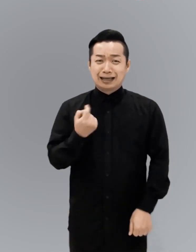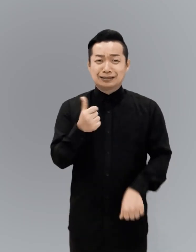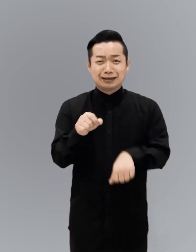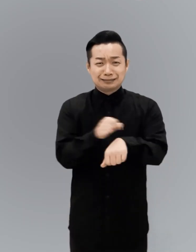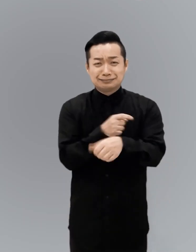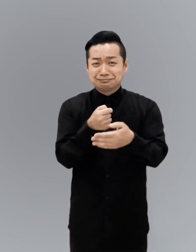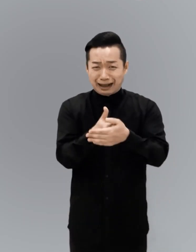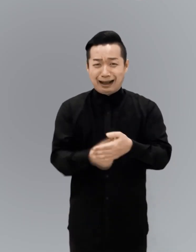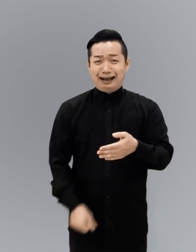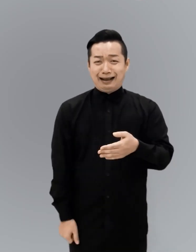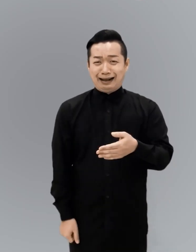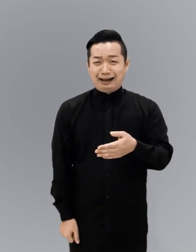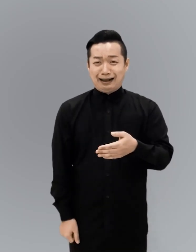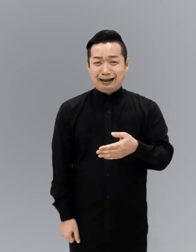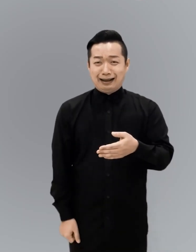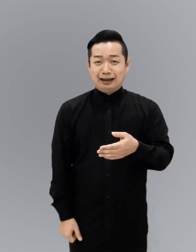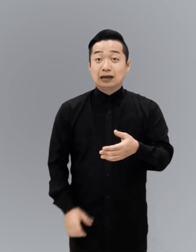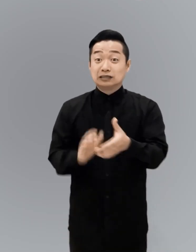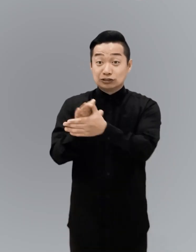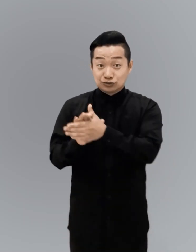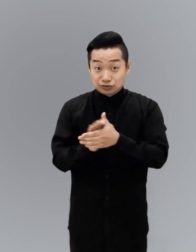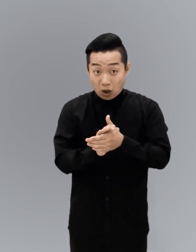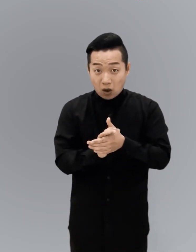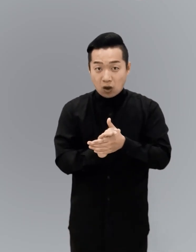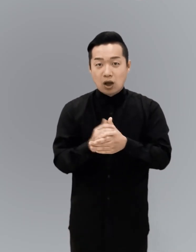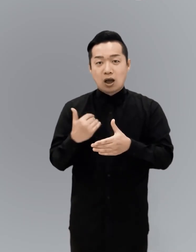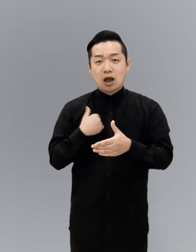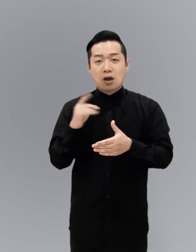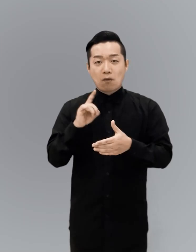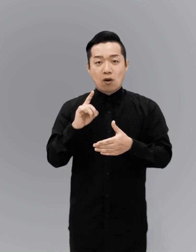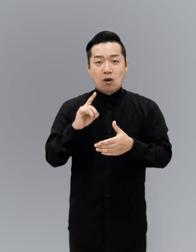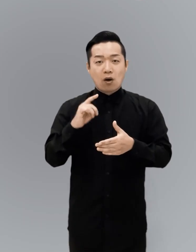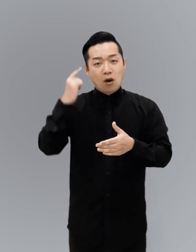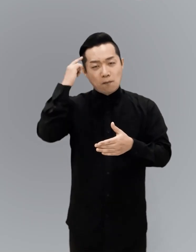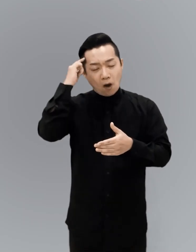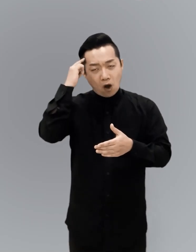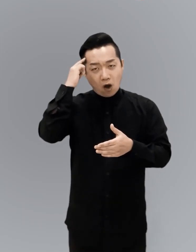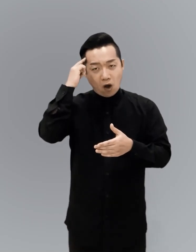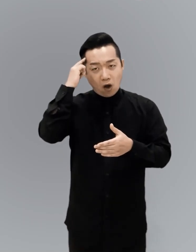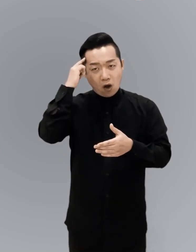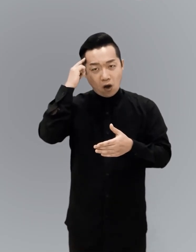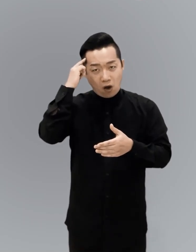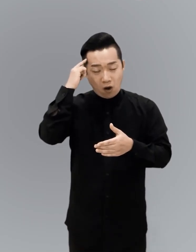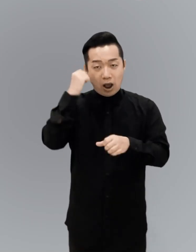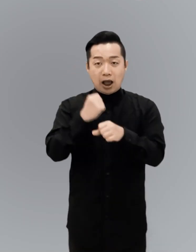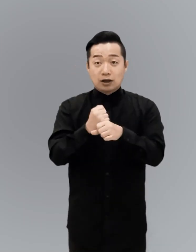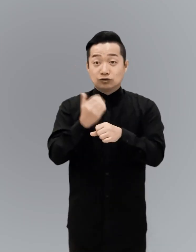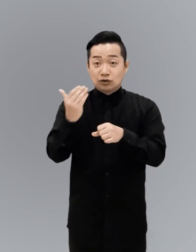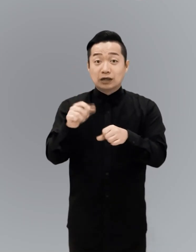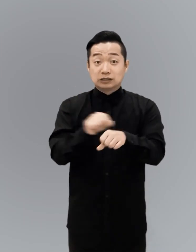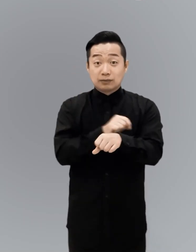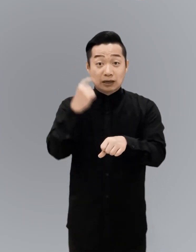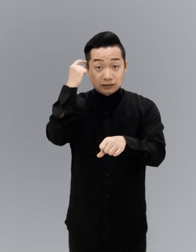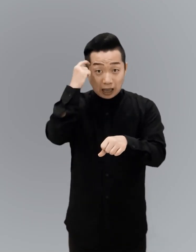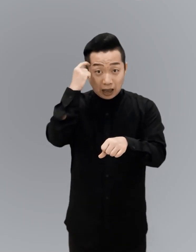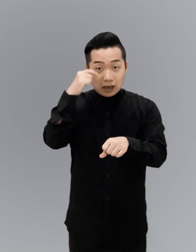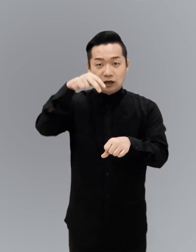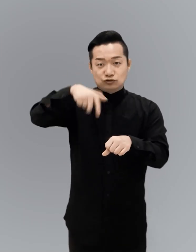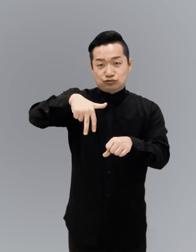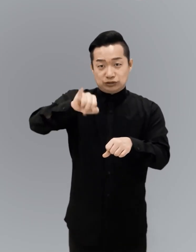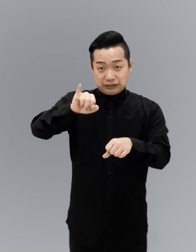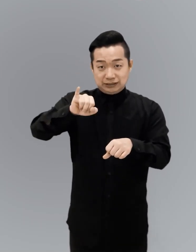조금 유별났었는데, 그래도 아이들한테는 제가 이렇게 뭔가 머리를 하는 것이 되게 특별하다고 생각해서 늘